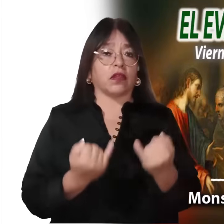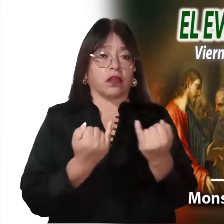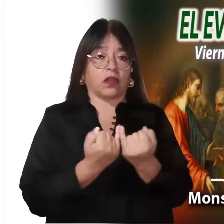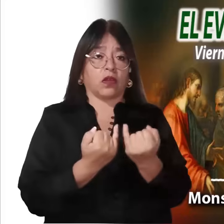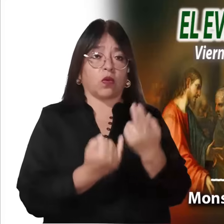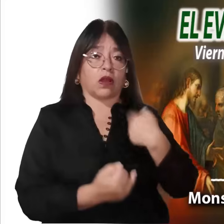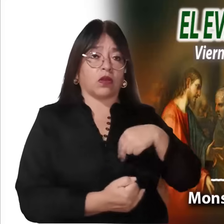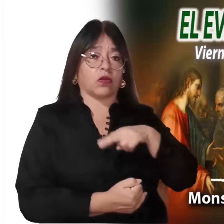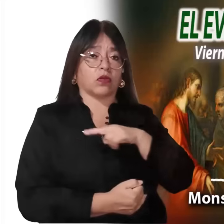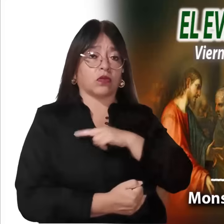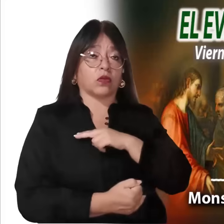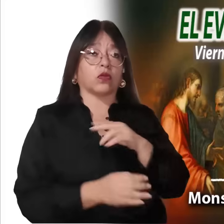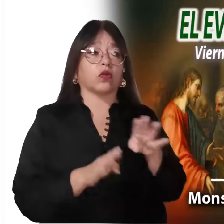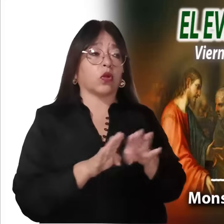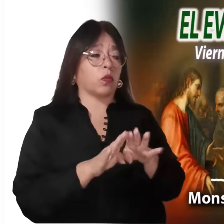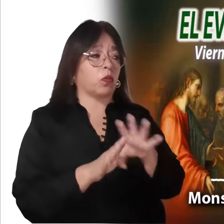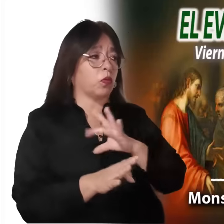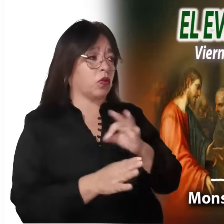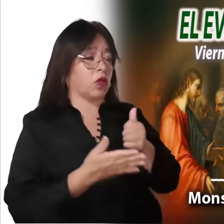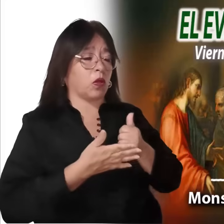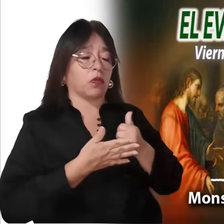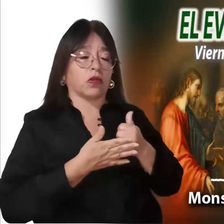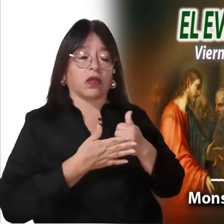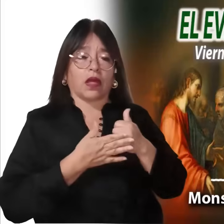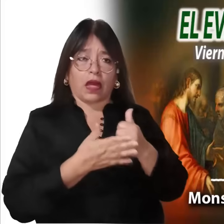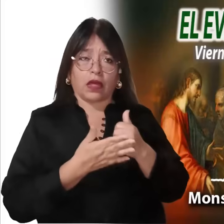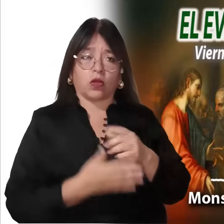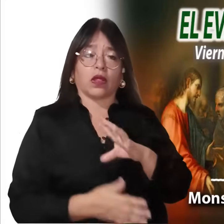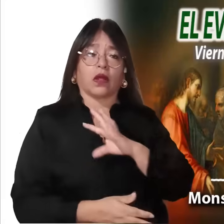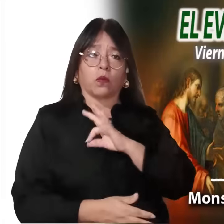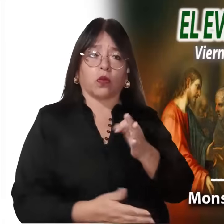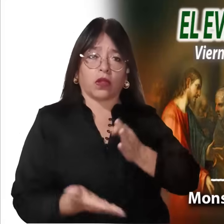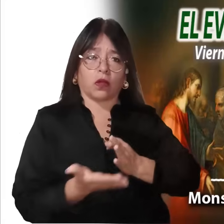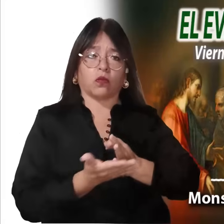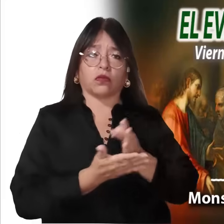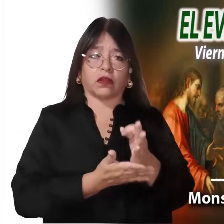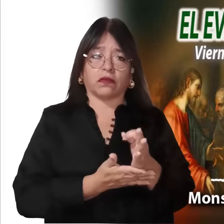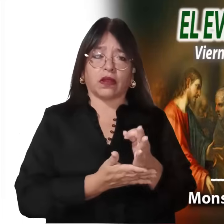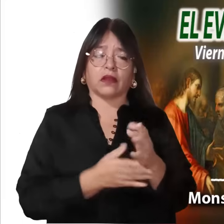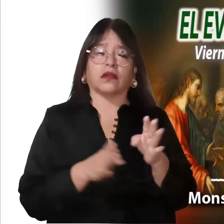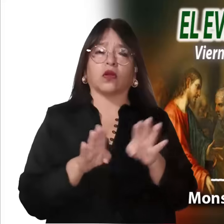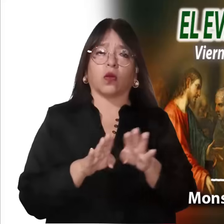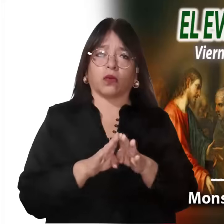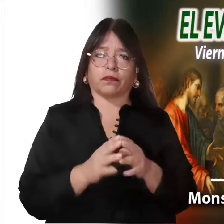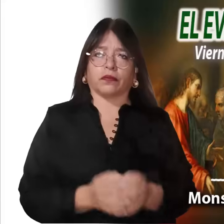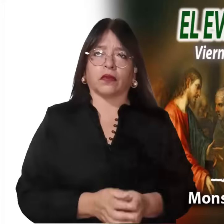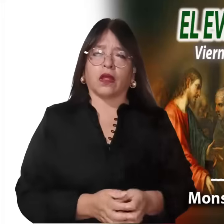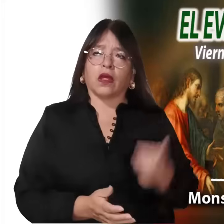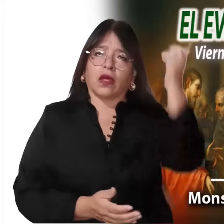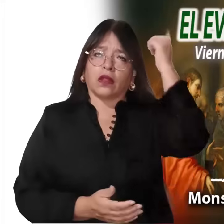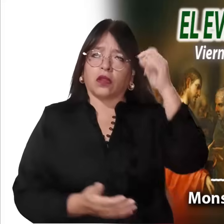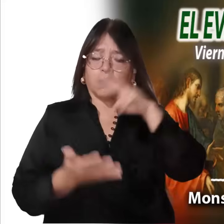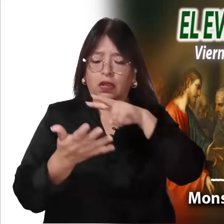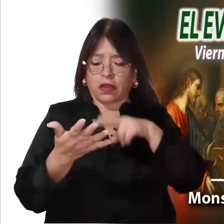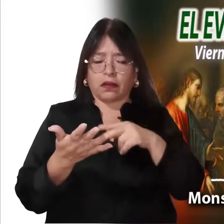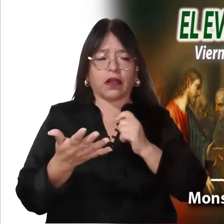familias? ¿Cómo vivir la fidelidad en el mundo de hoy? ¿Qué dice